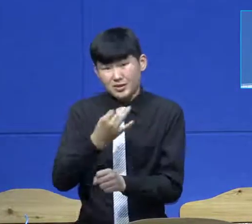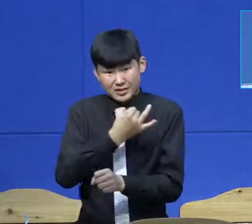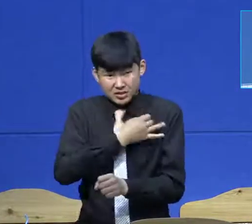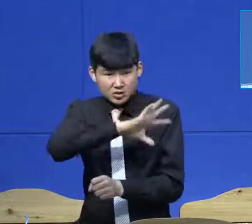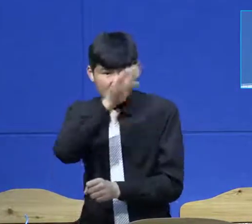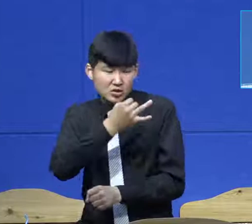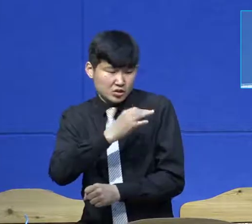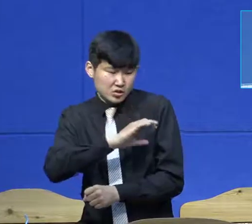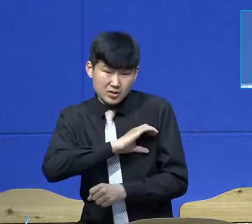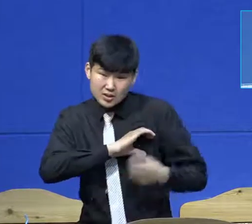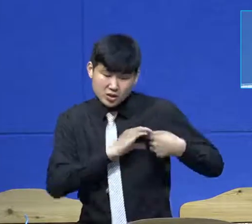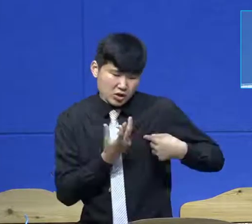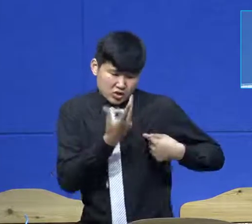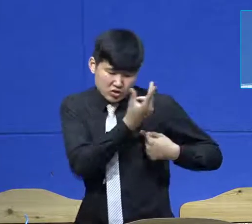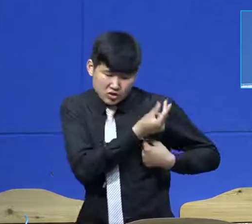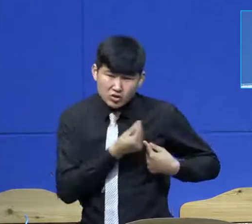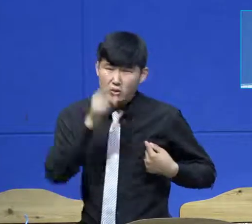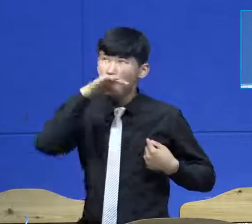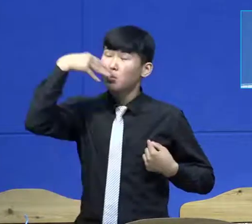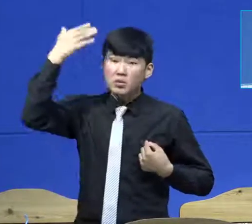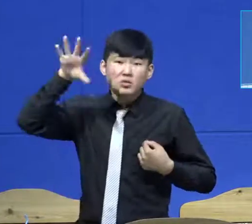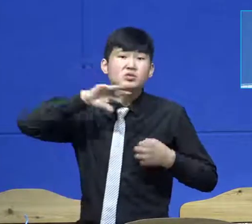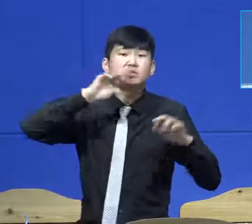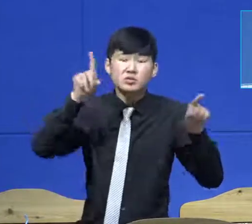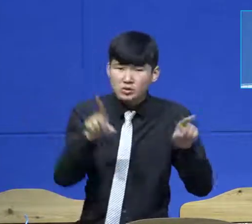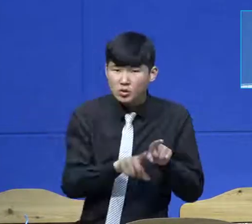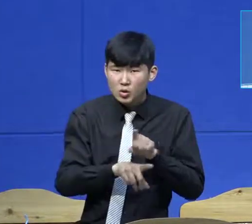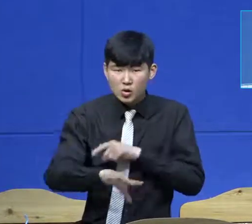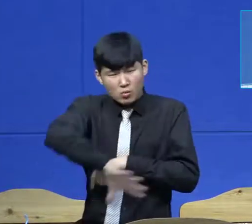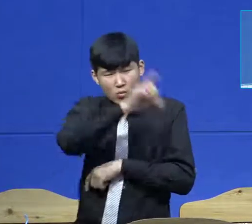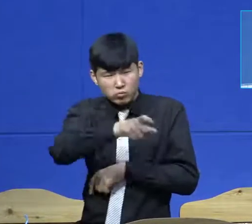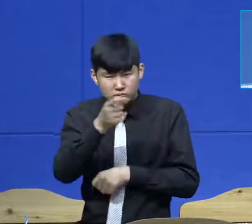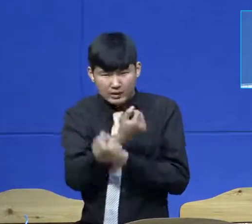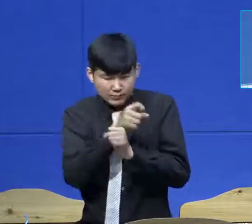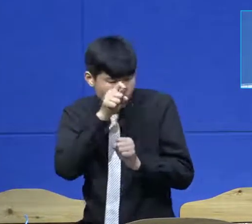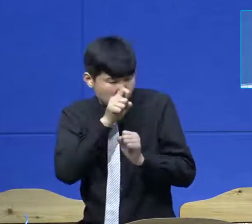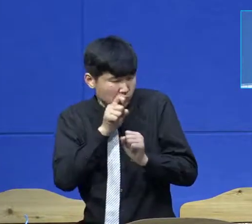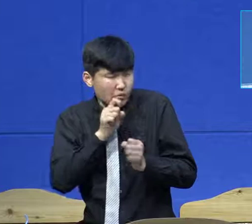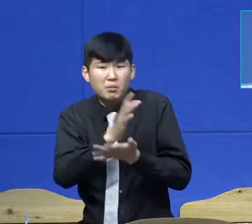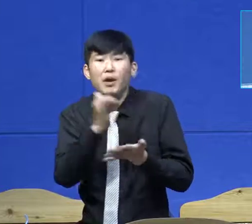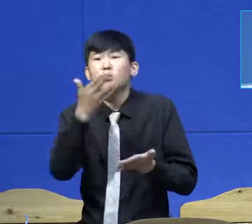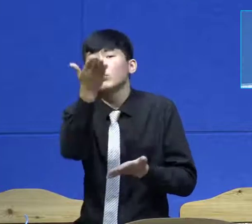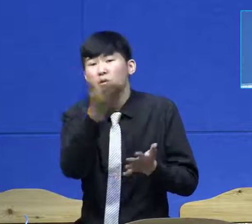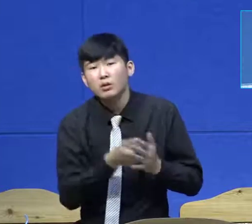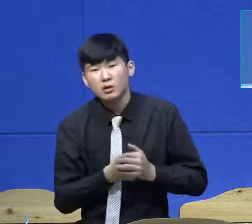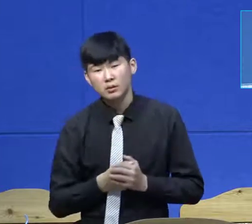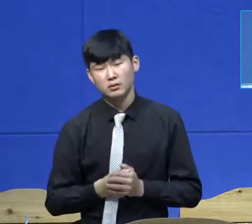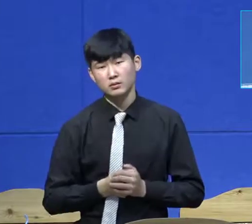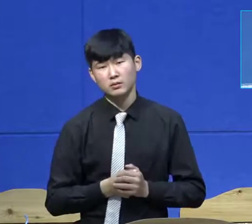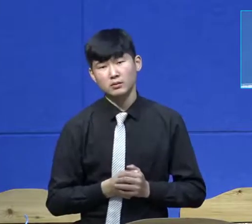сэтгэл жинхнээсээ бурхан шиг үнэхээр бүх хүмүүсийг аврагдахыг хүсэж байгаа юу та?